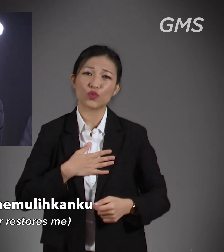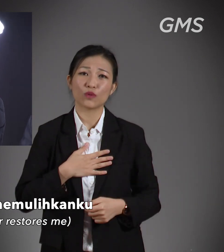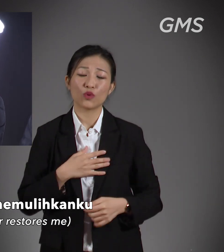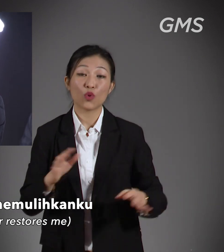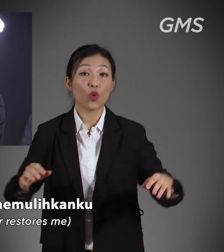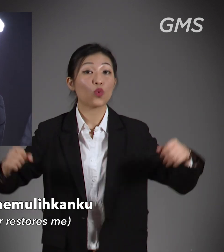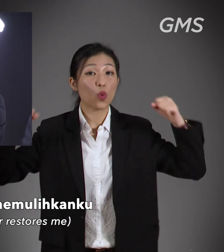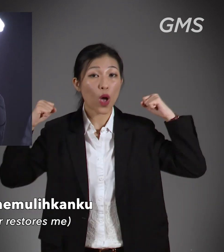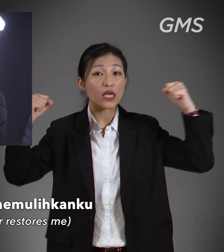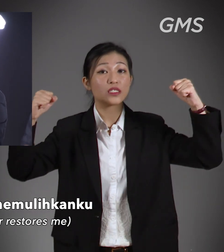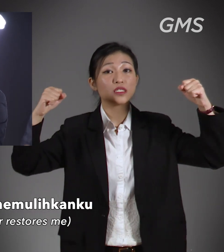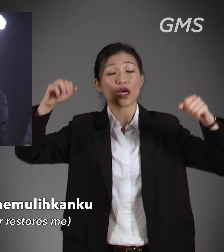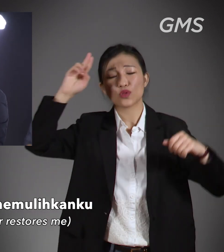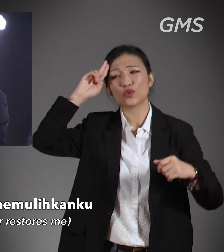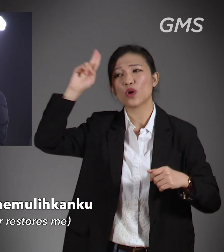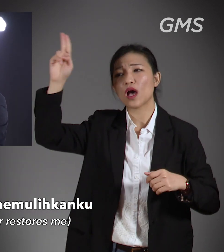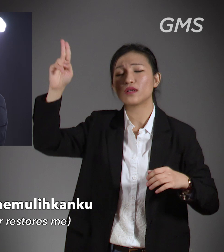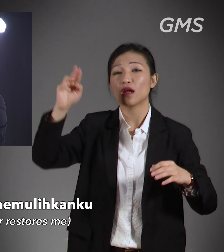kuasa-Mu